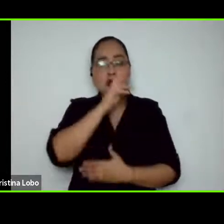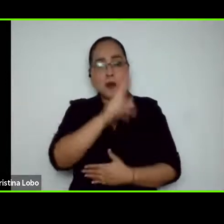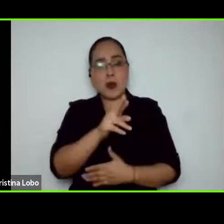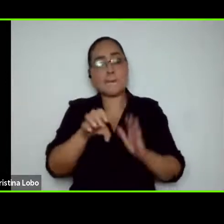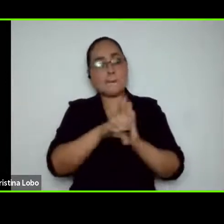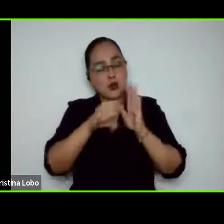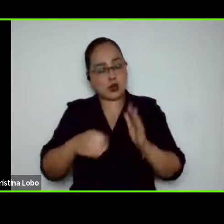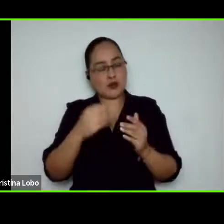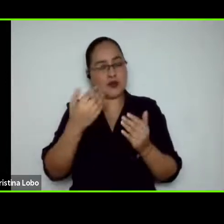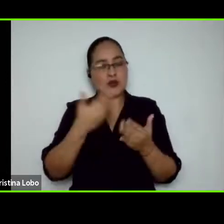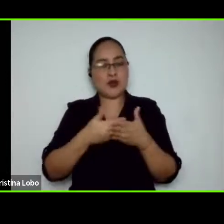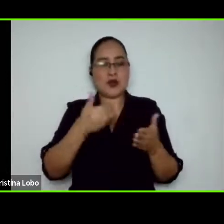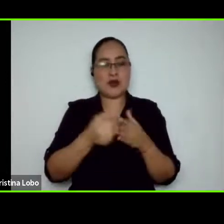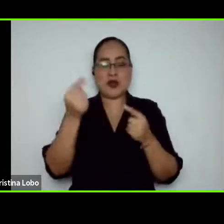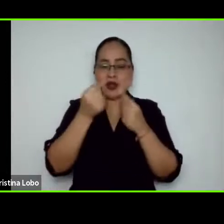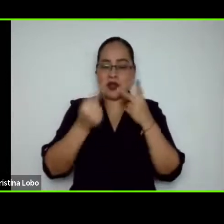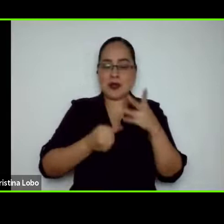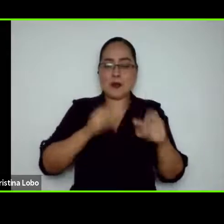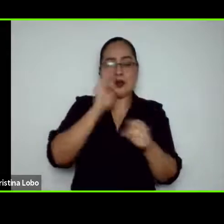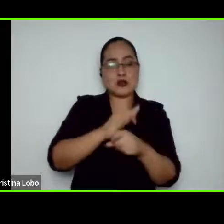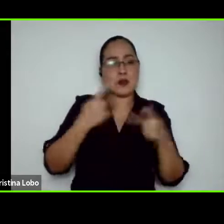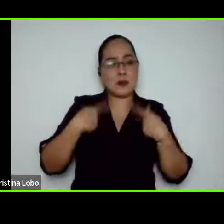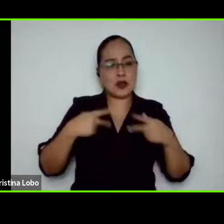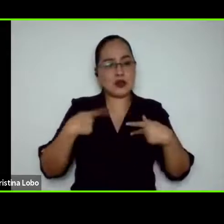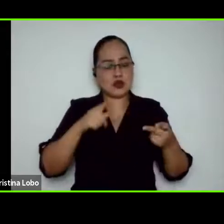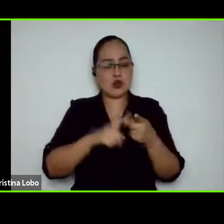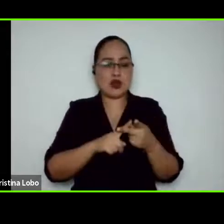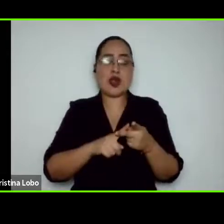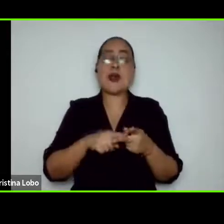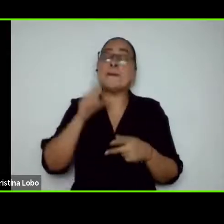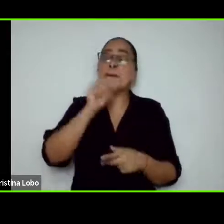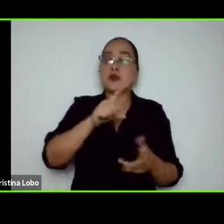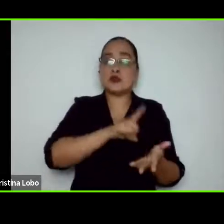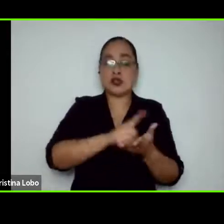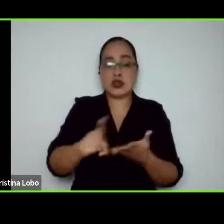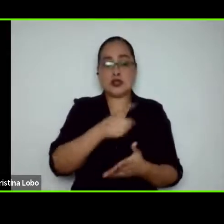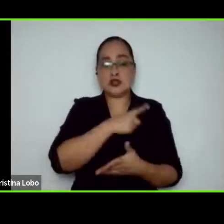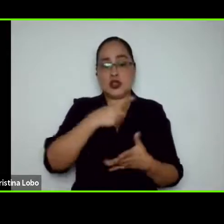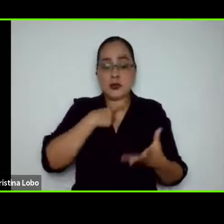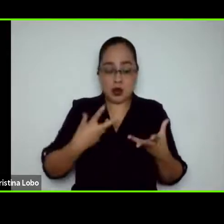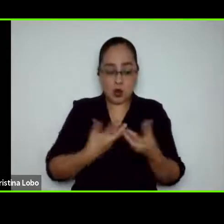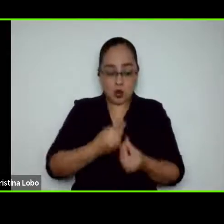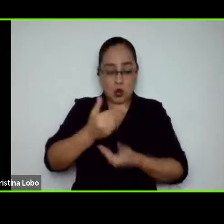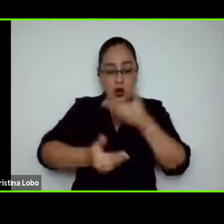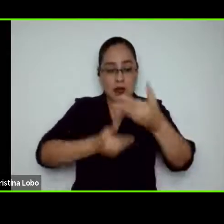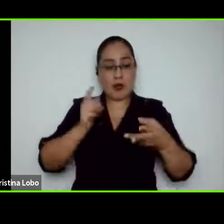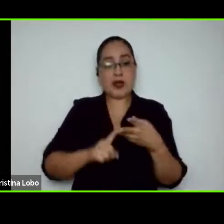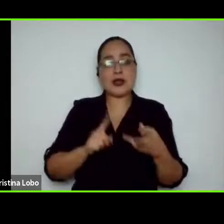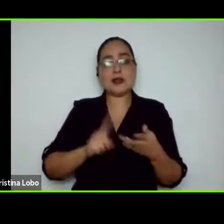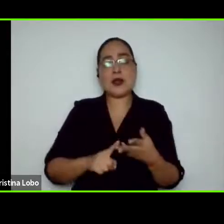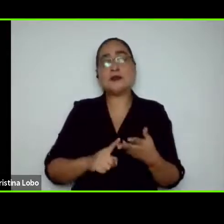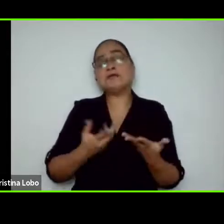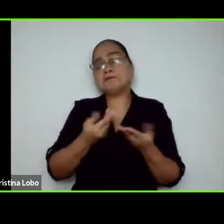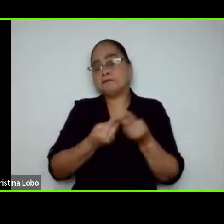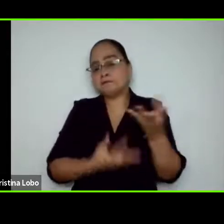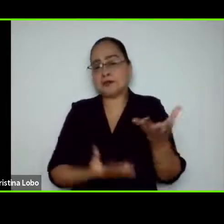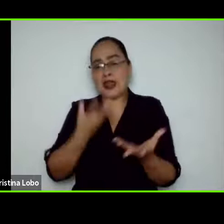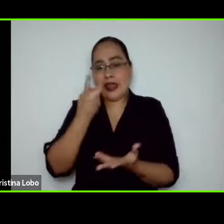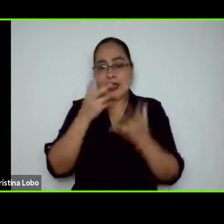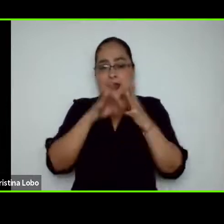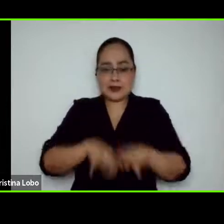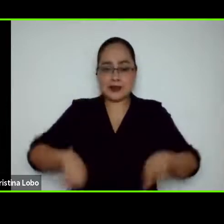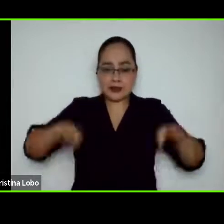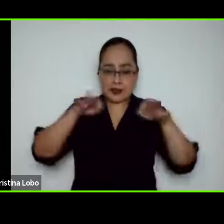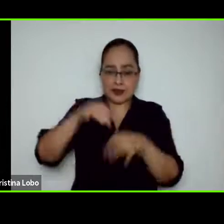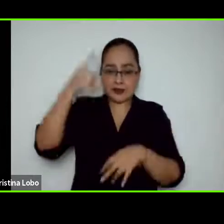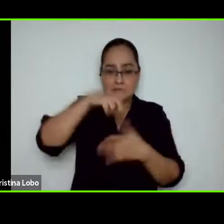vamos a ver, de pro persona, interdependencia, unicidad, etcétera, que son instrumentos necesarios para poder aplicar